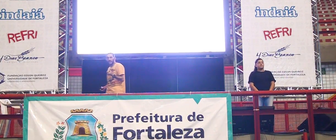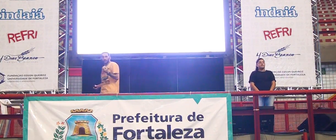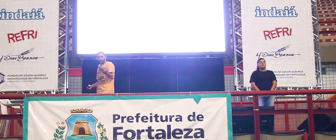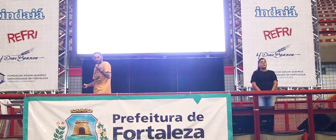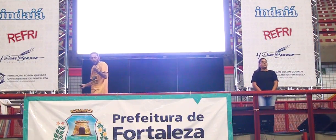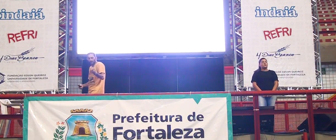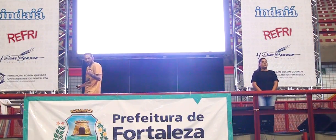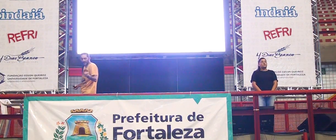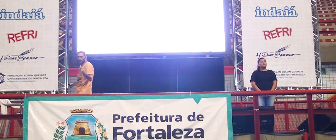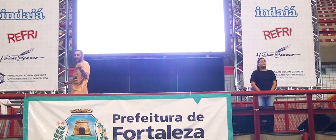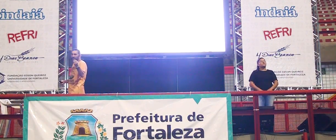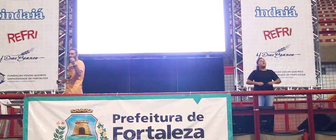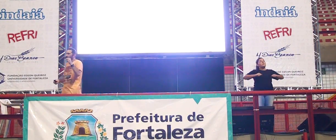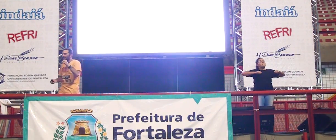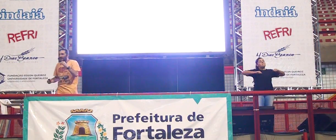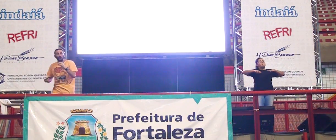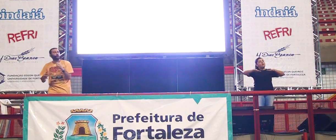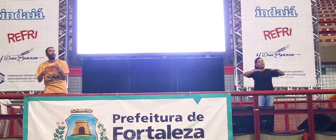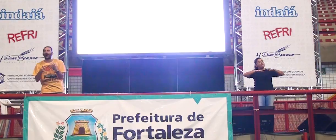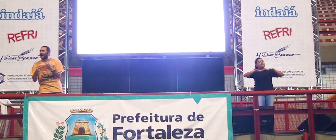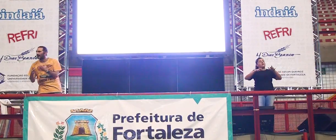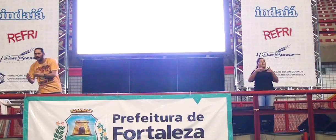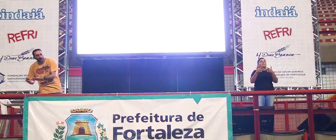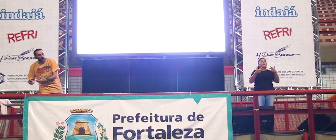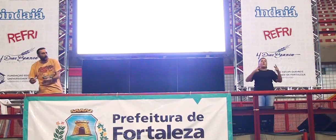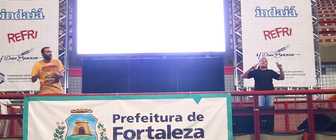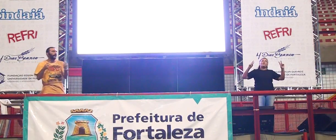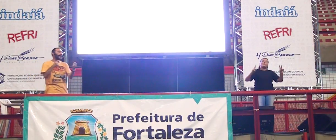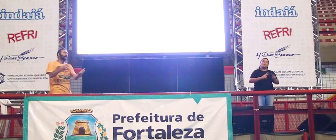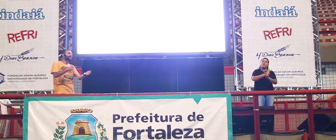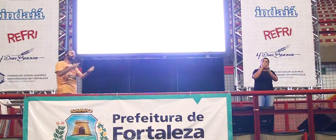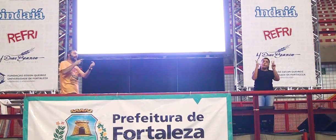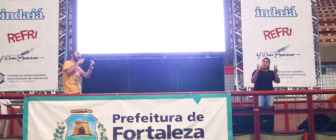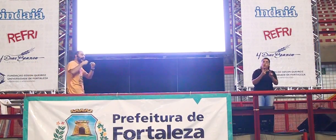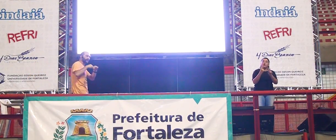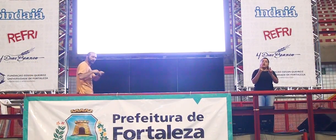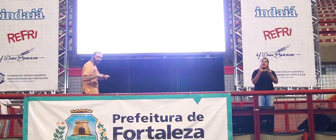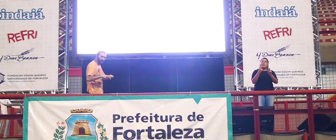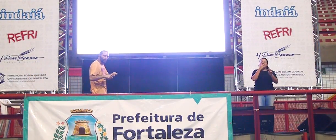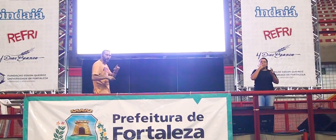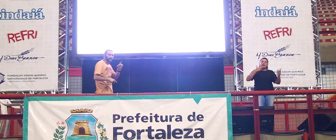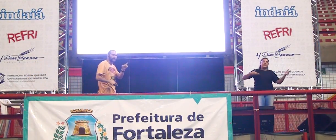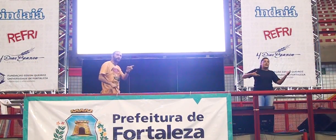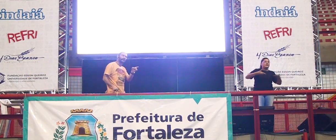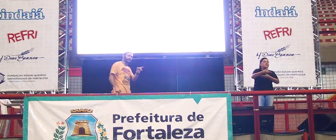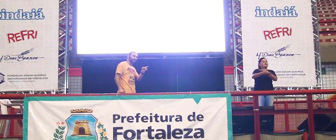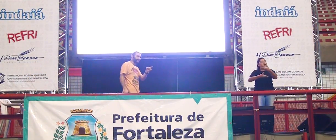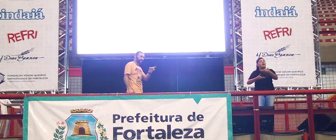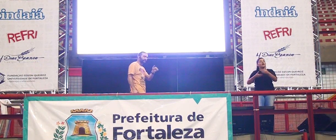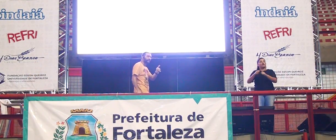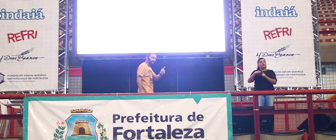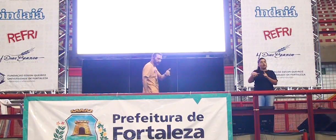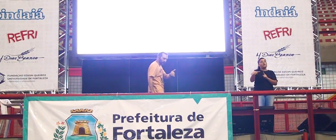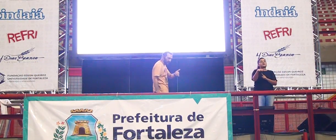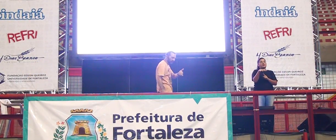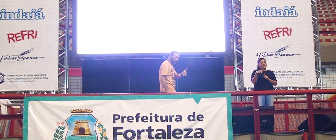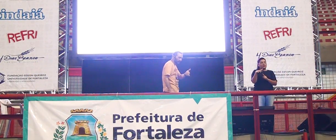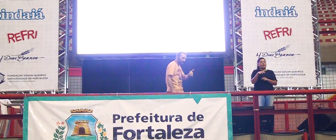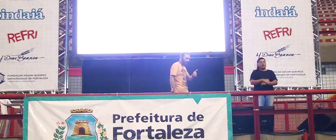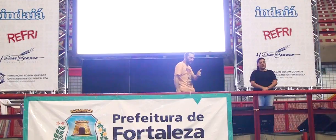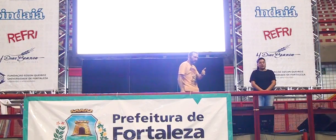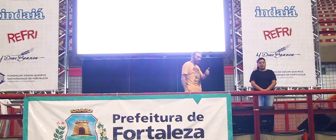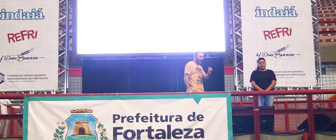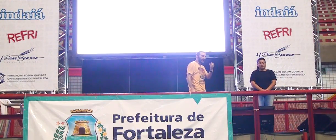atmosféricos, os movimentos atmosféricos do ar, mais interagem com a sociedade.